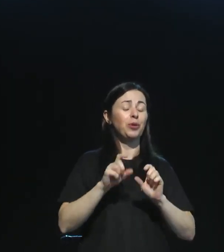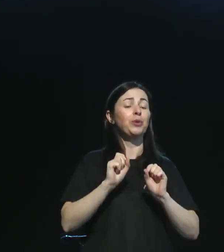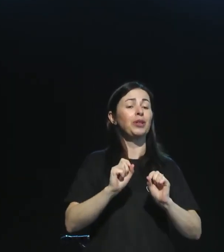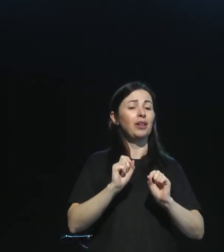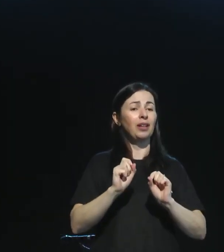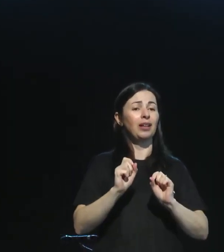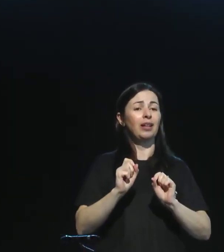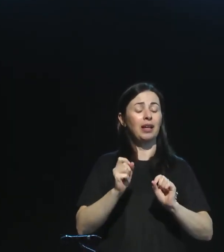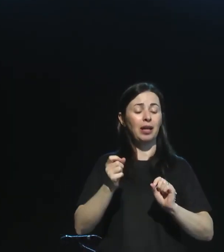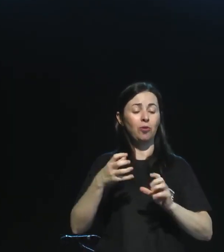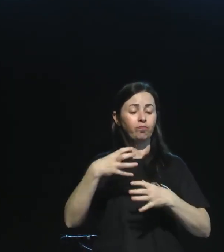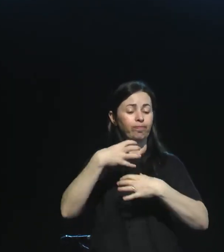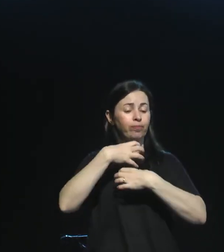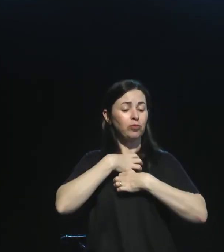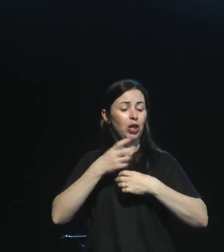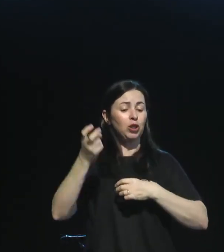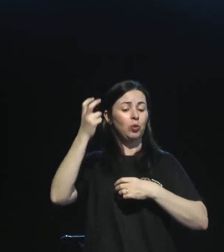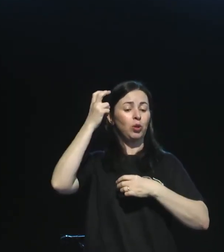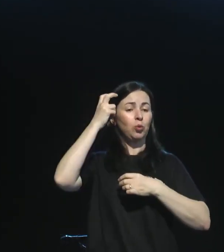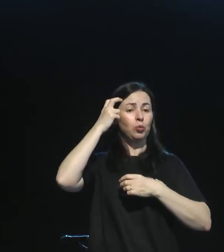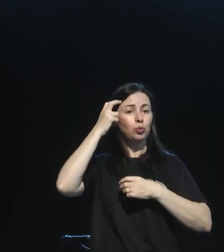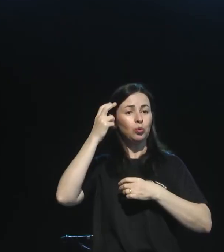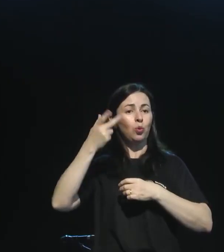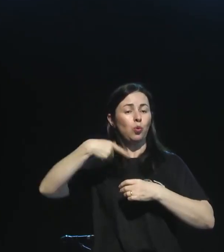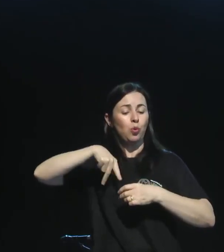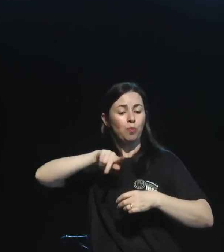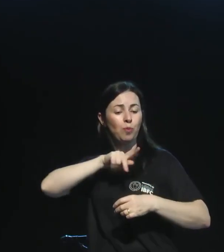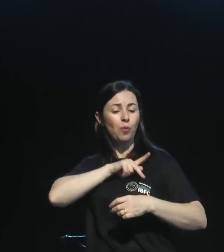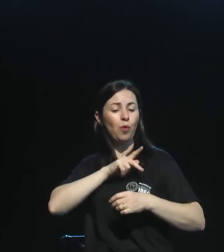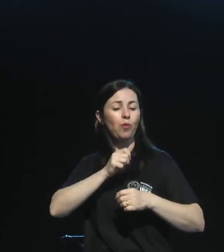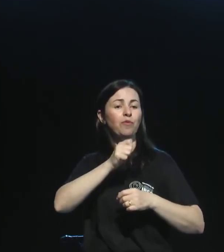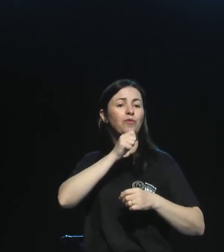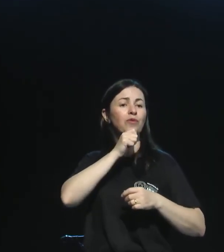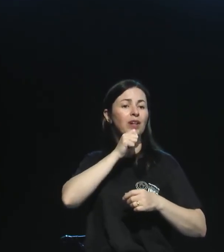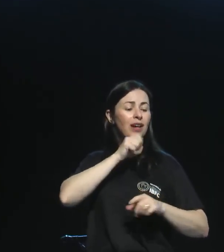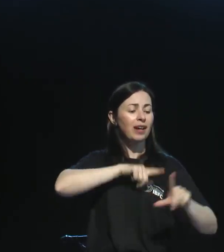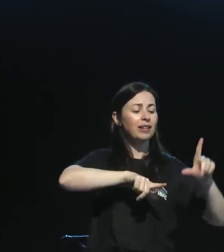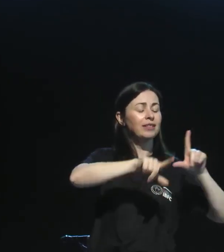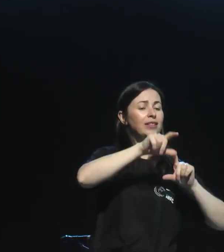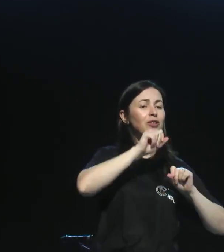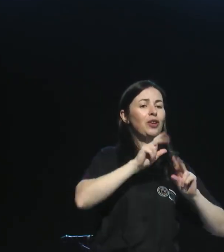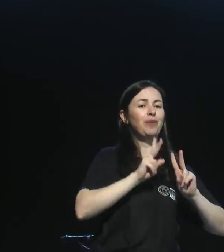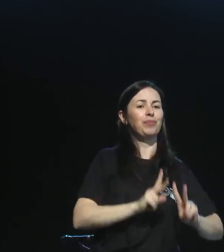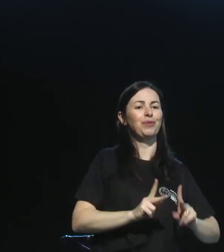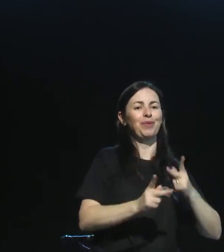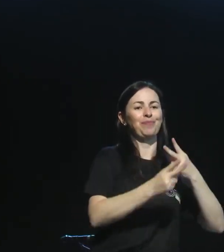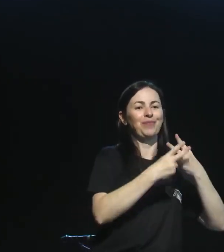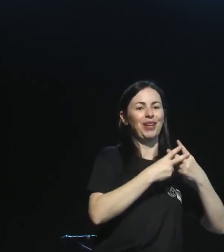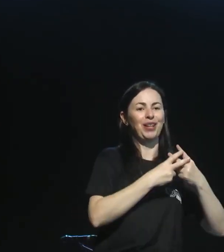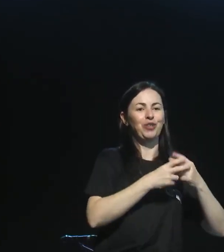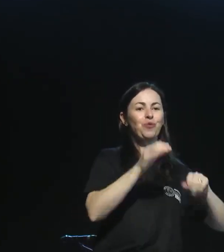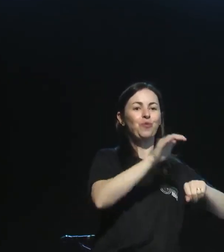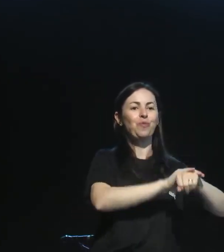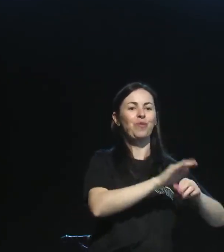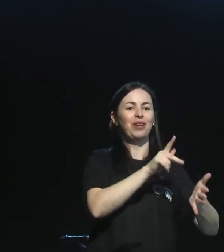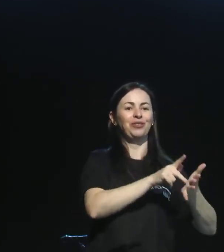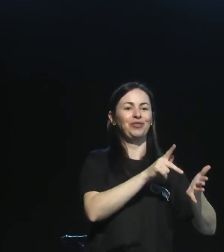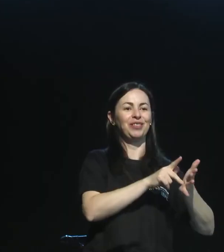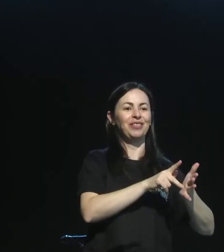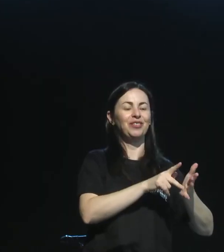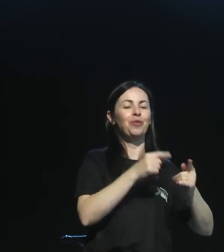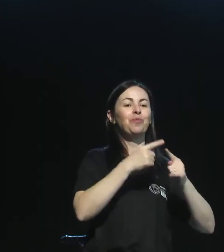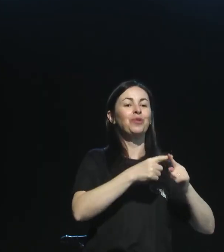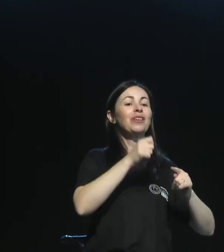a cultura continua hoje escolhendo o criminoso, continua hoje escolhendo a mentira,